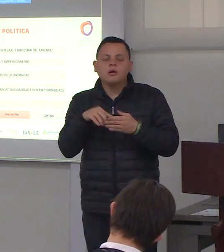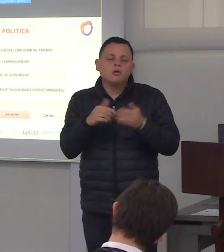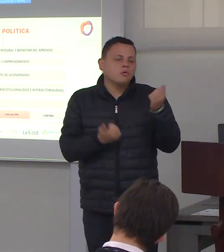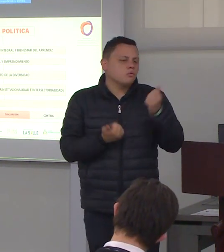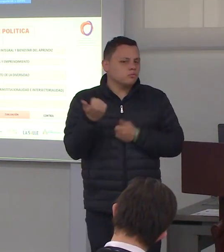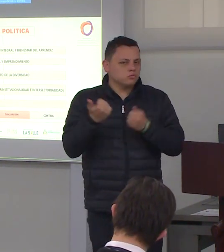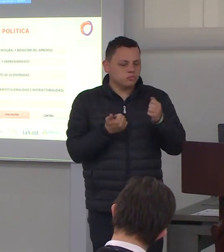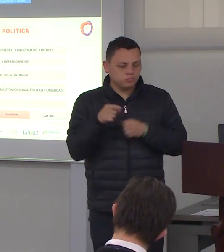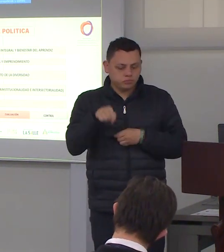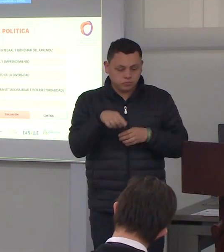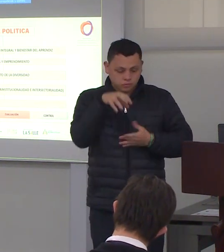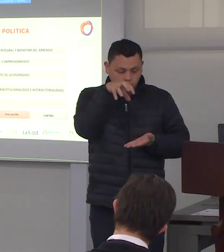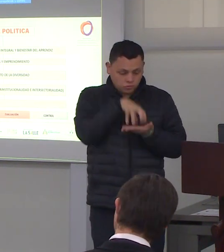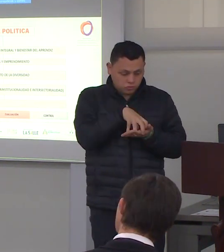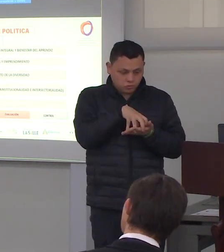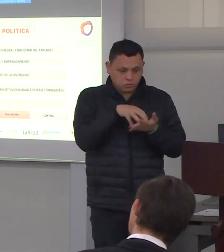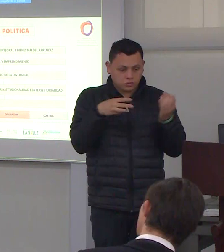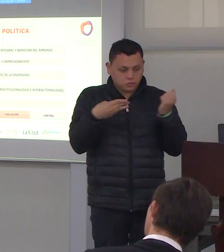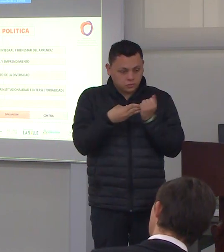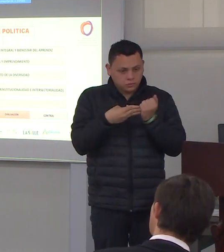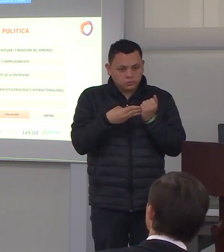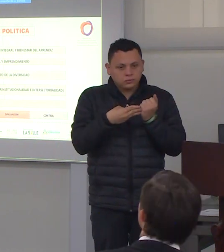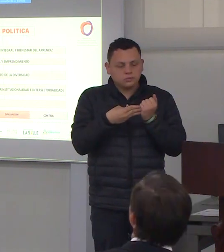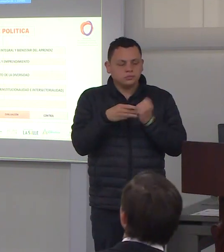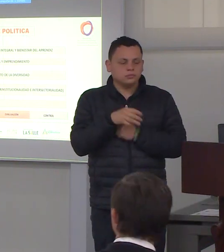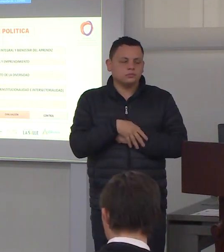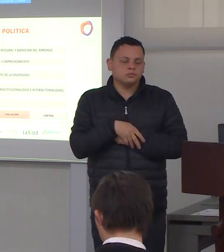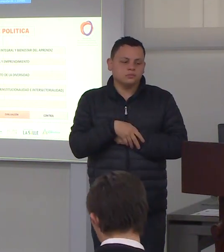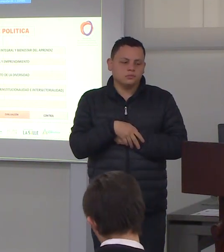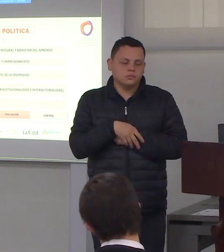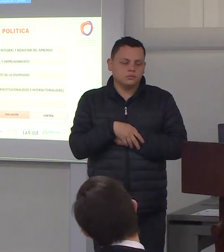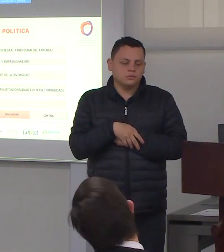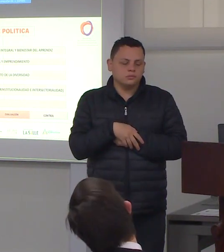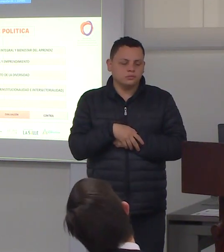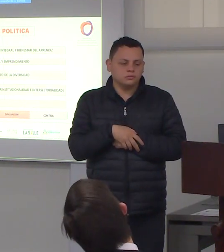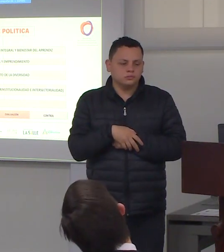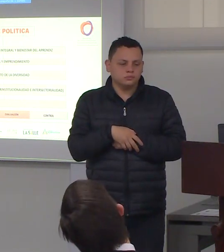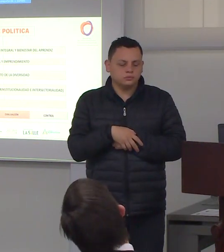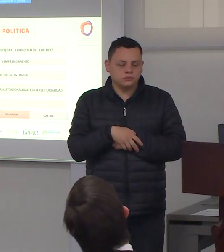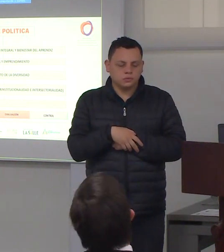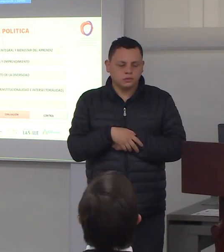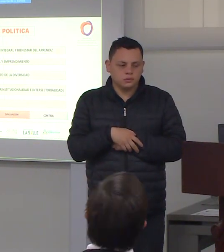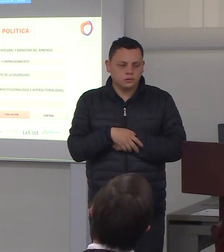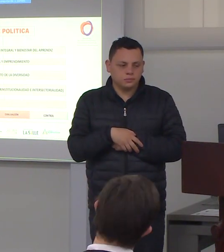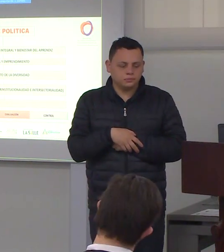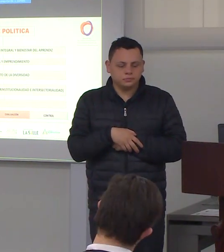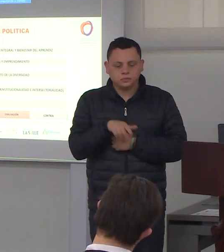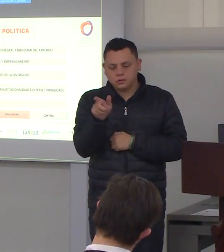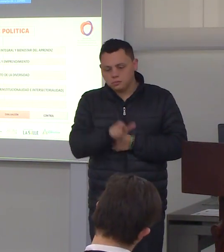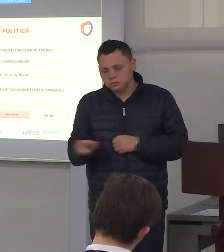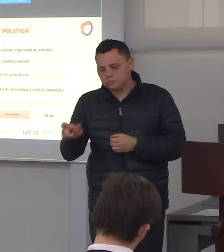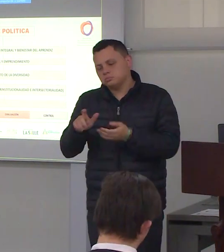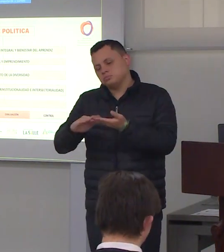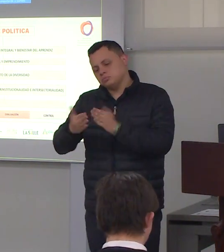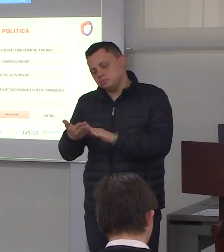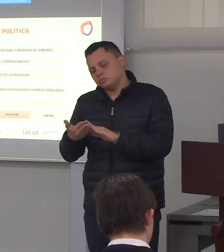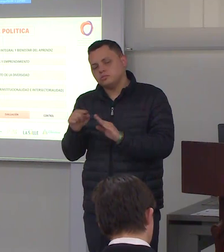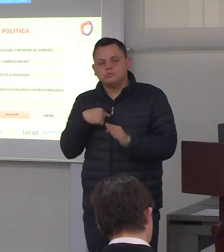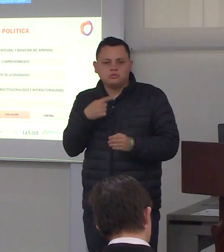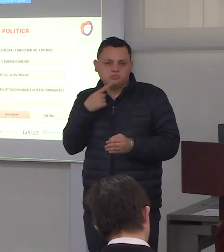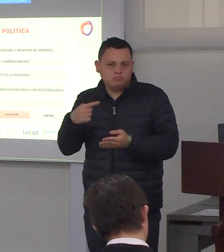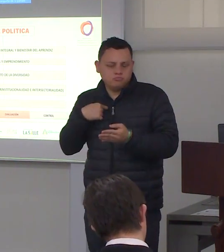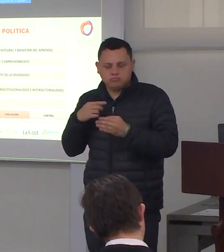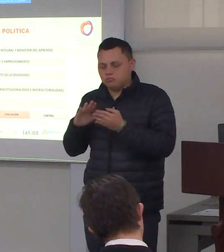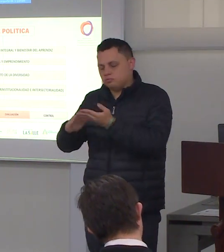al interior de la entidad, a fin de que las personas o la comunidad SENA, como lo denominamos